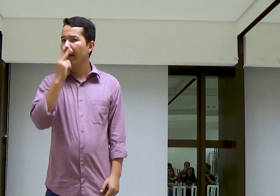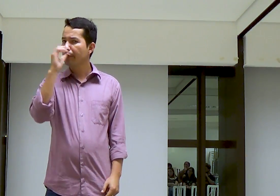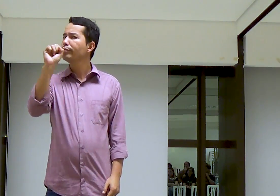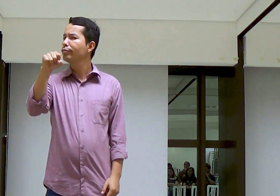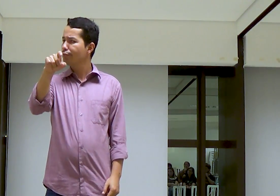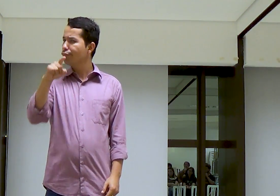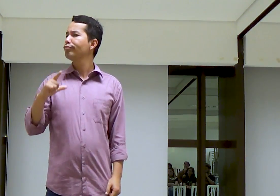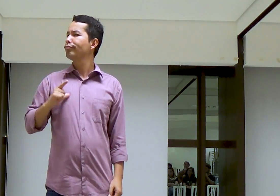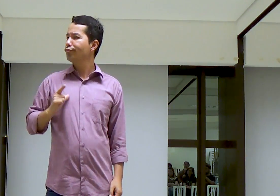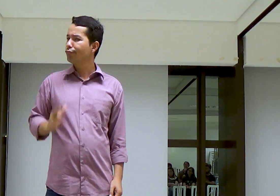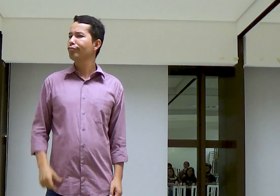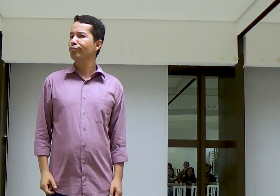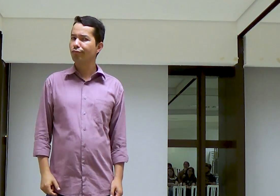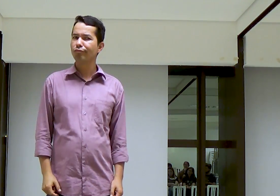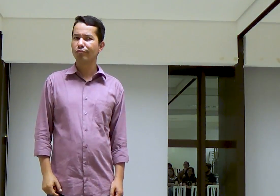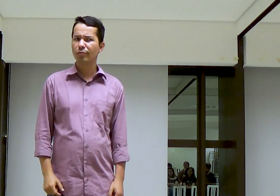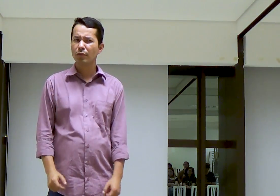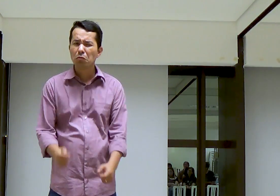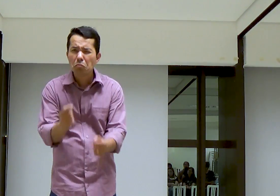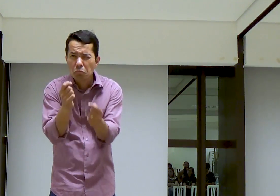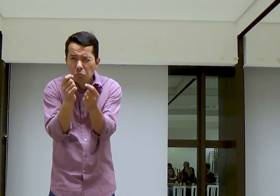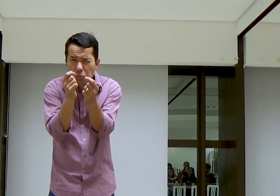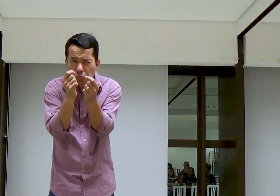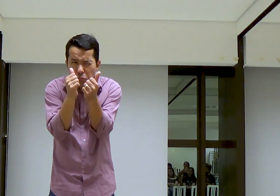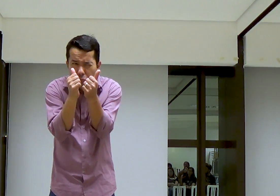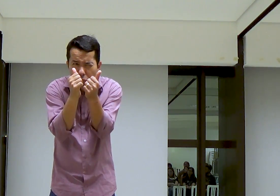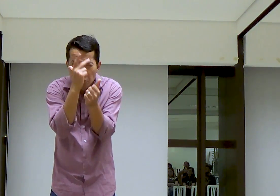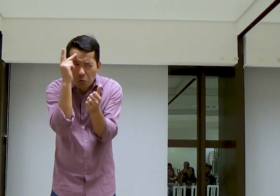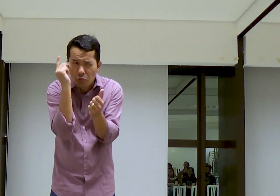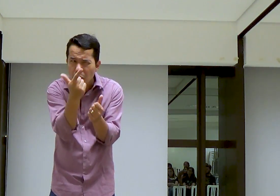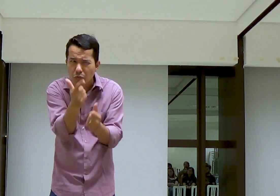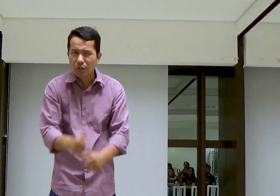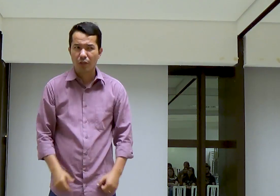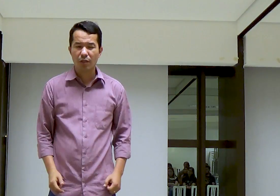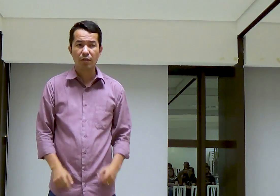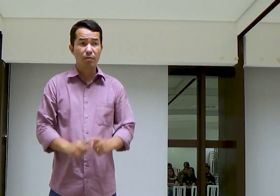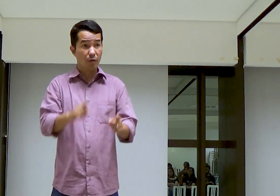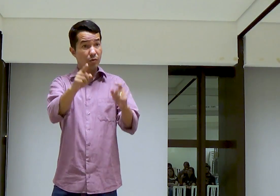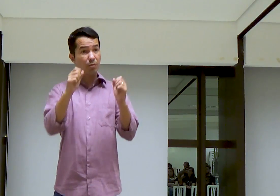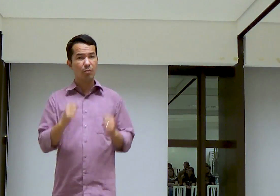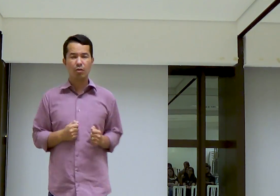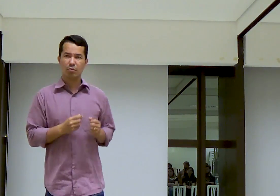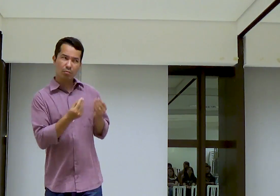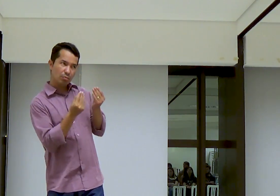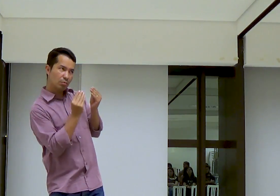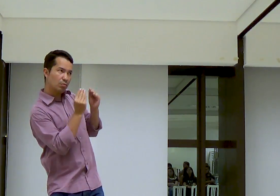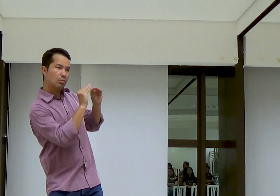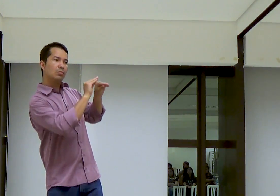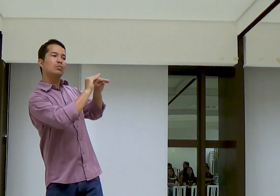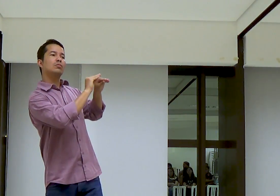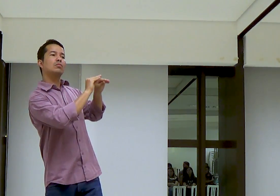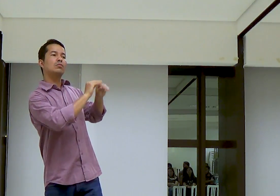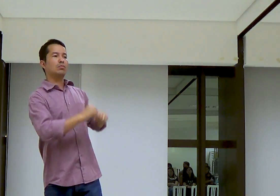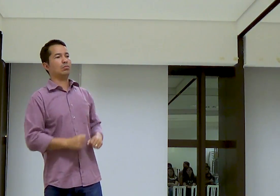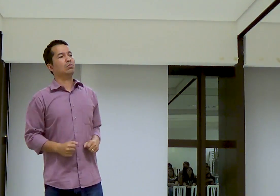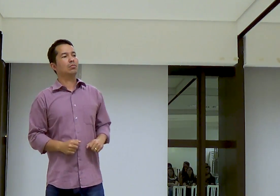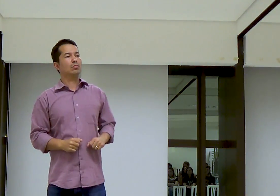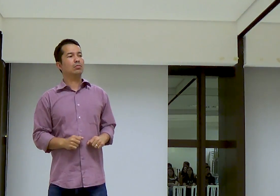se você tem, você pode usar essas coisas para anunciar. Algumas pessoas não têm, mas